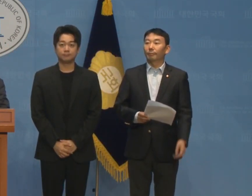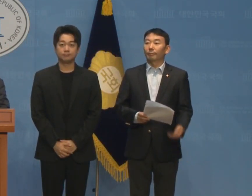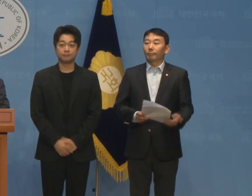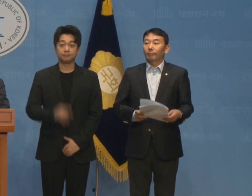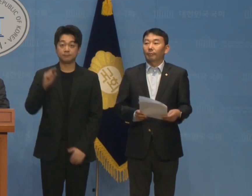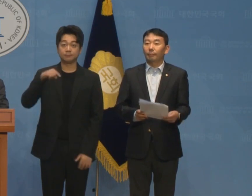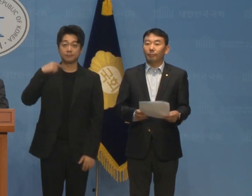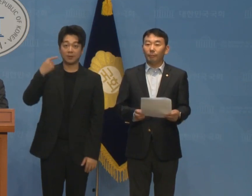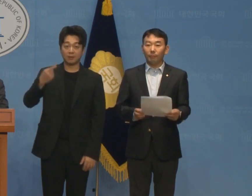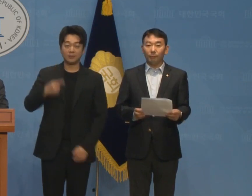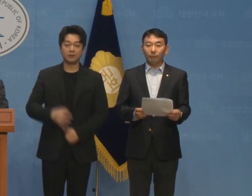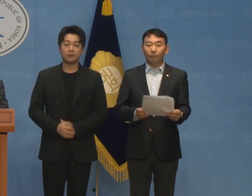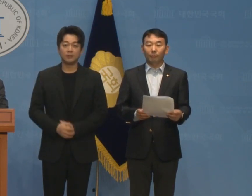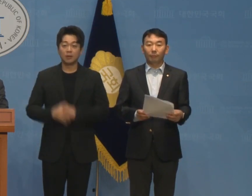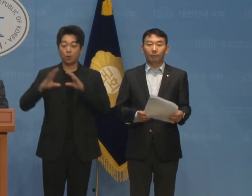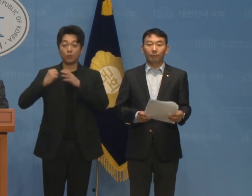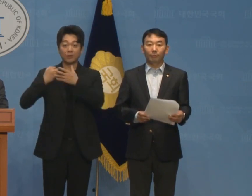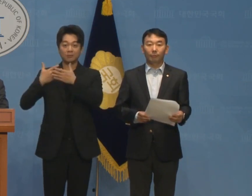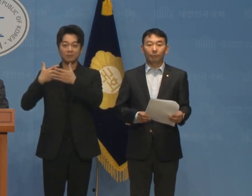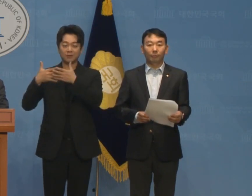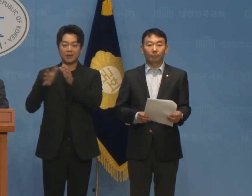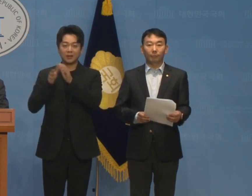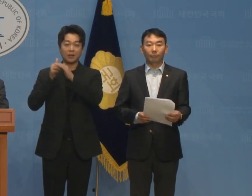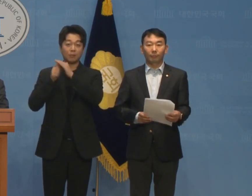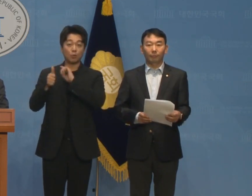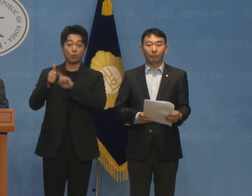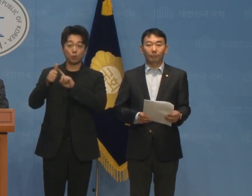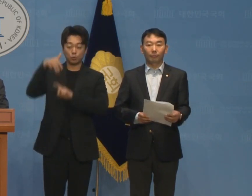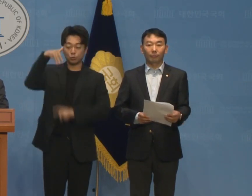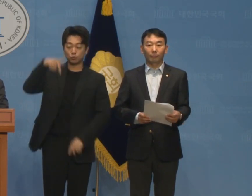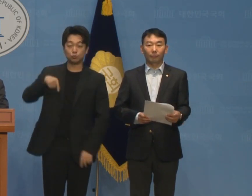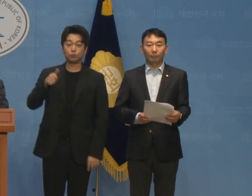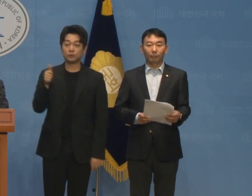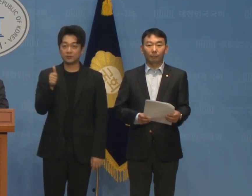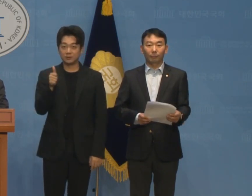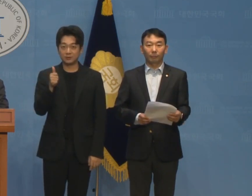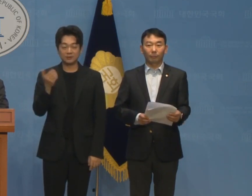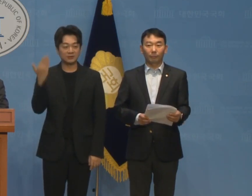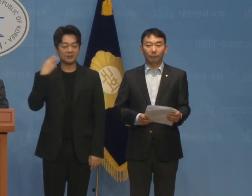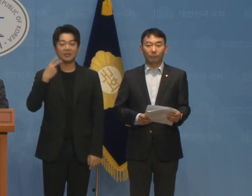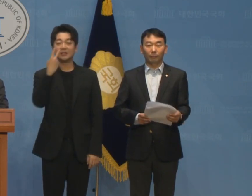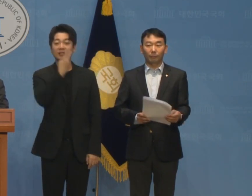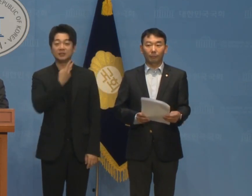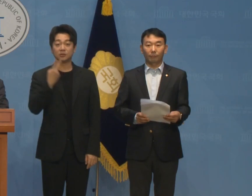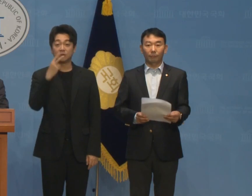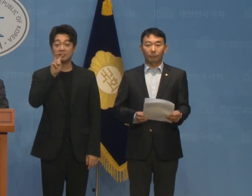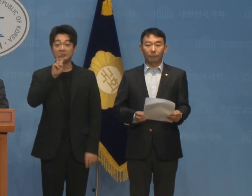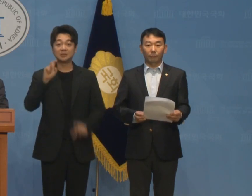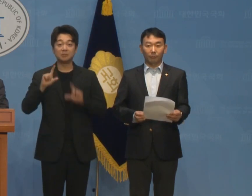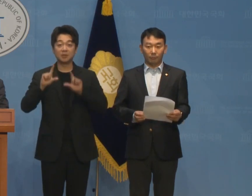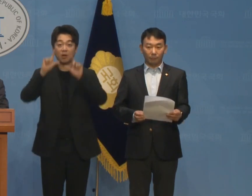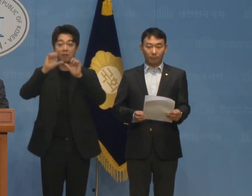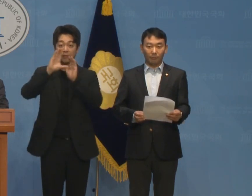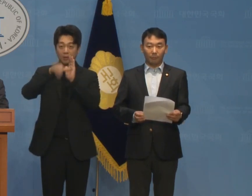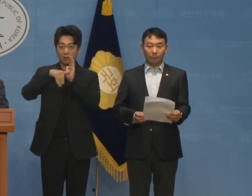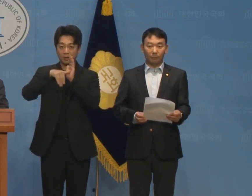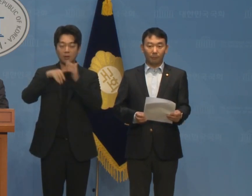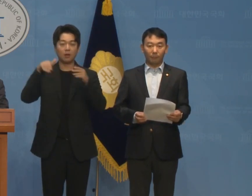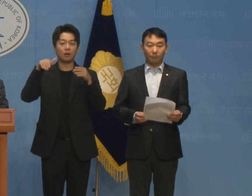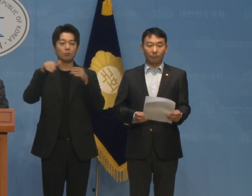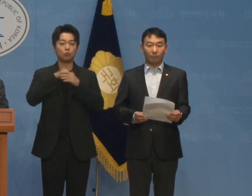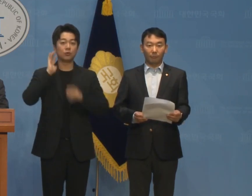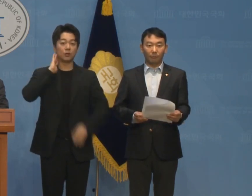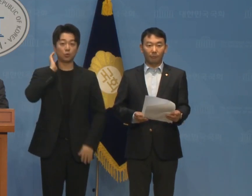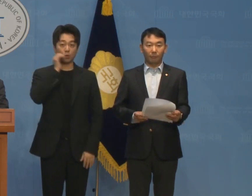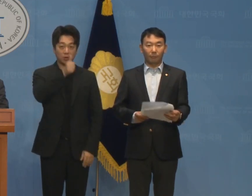다음으로 추경호 국민의힘 원내대표는 지난 2020년 당시 문재인 전